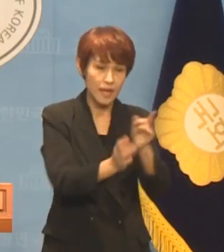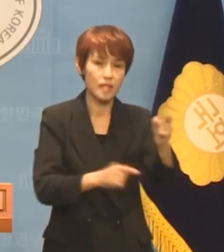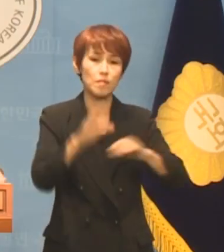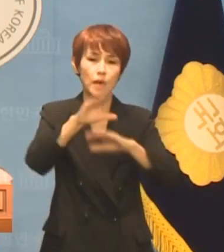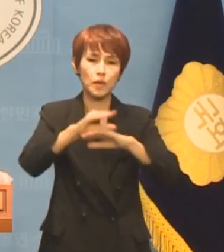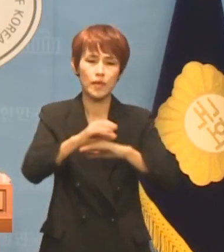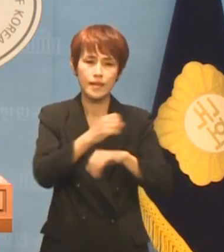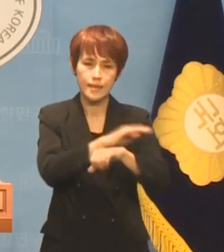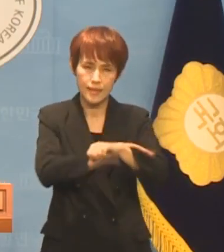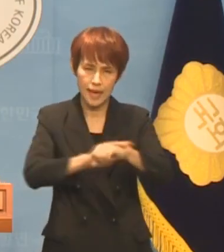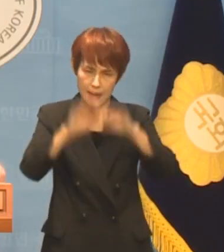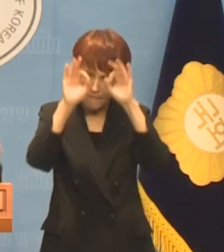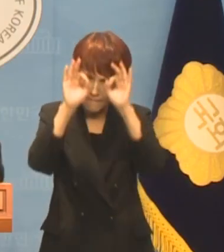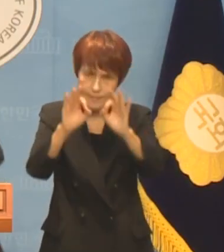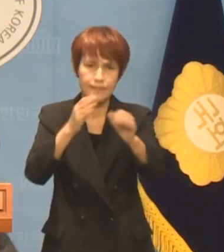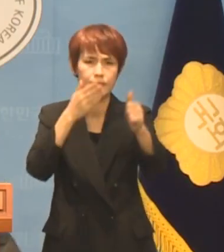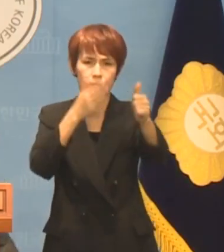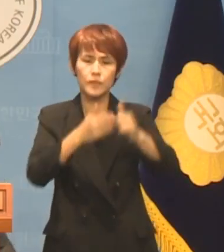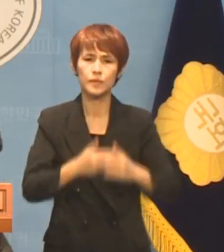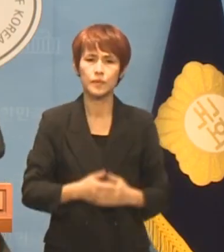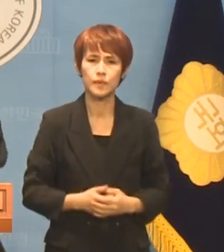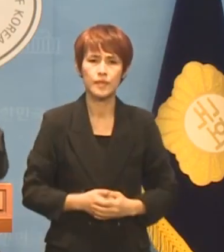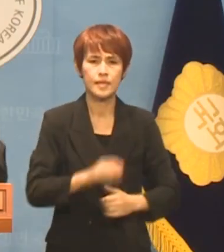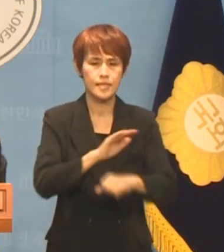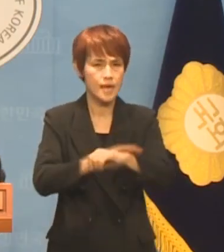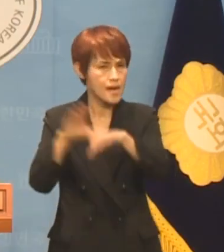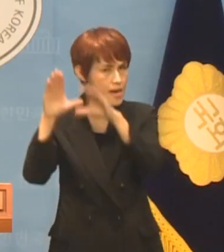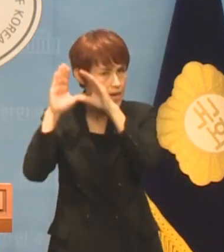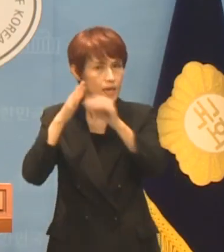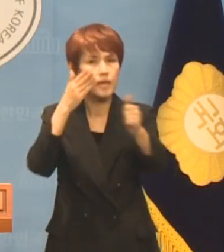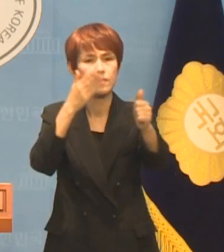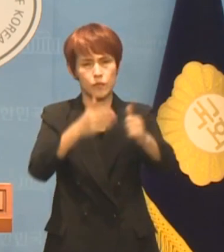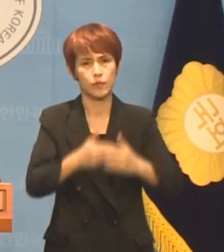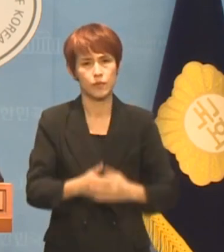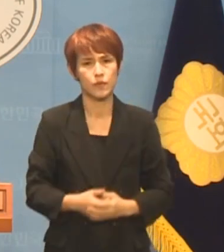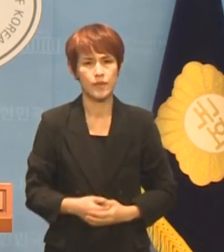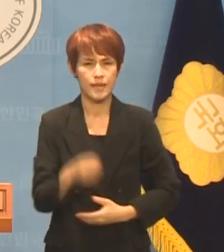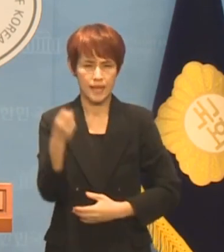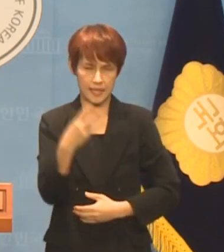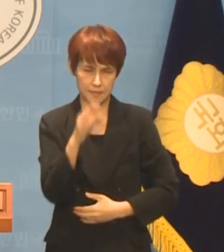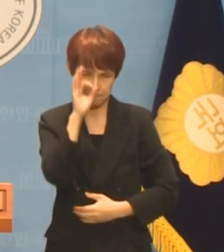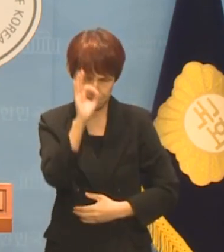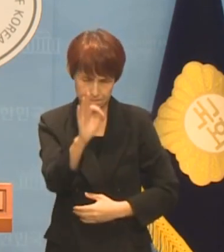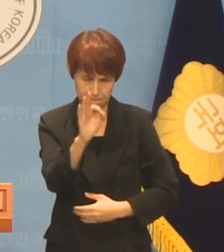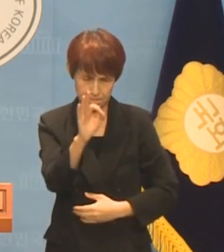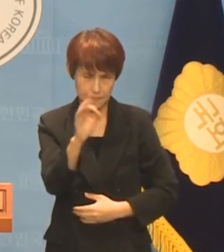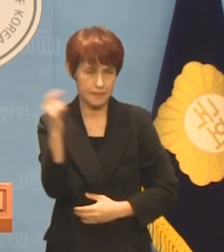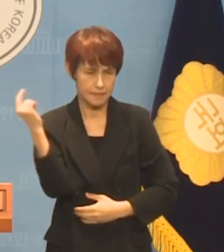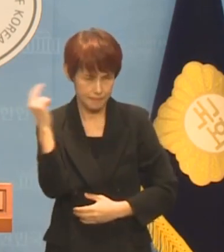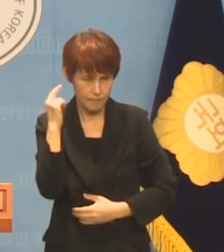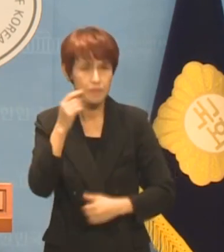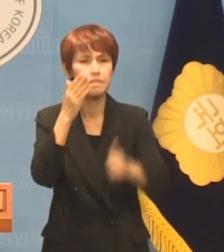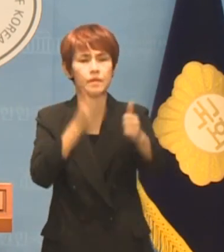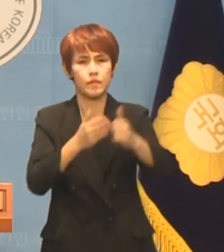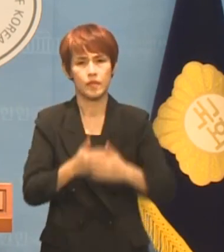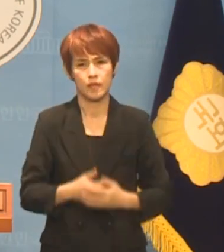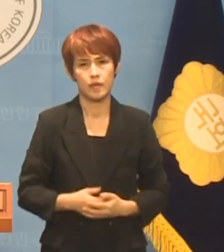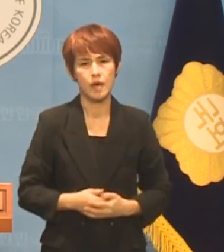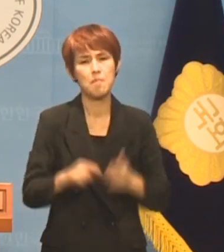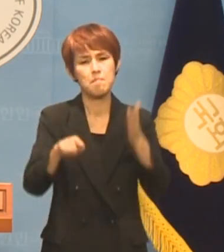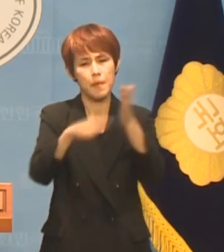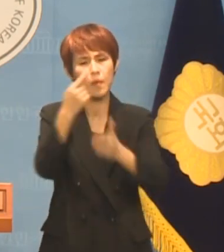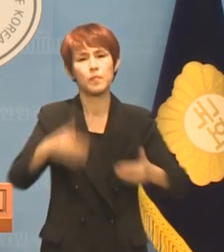방송을 두 눈 부릅뜨고 두 귀 활짝 열고 100번은 다시 보고 듣기를 하기 바랍니다.